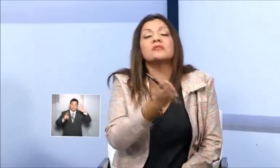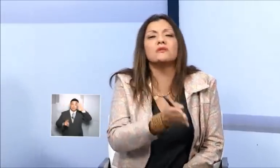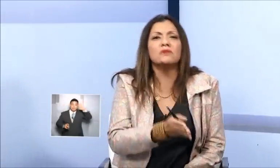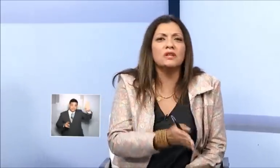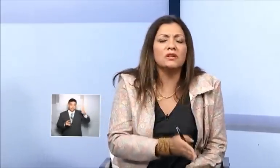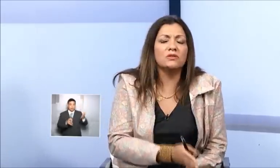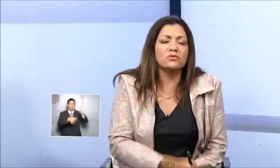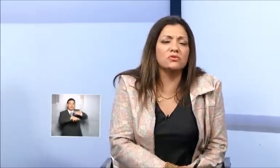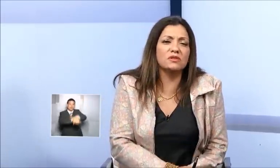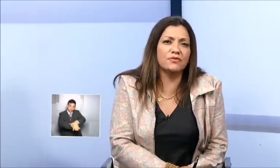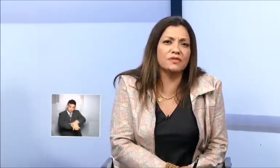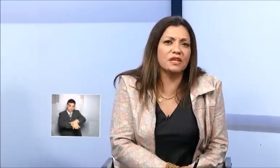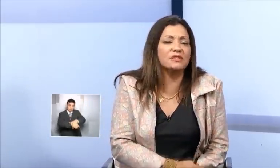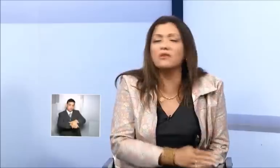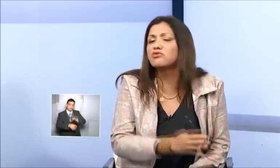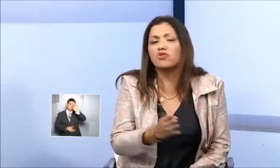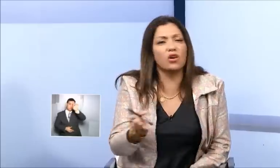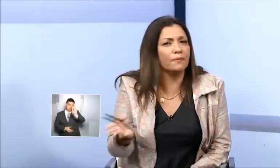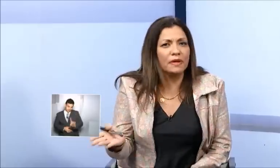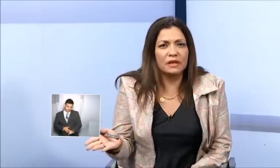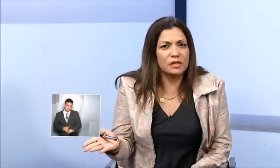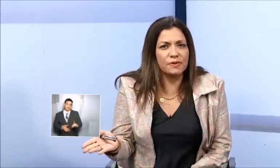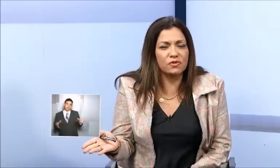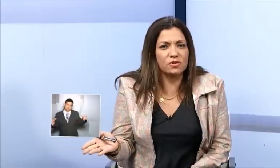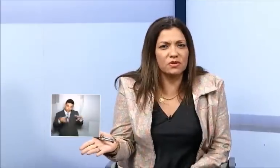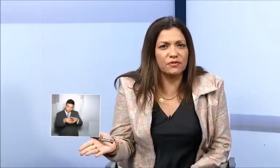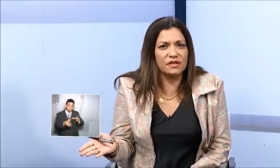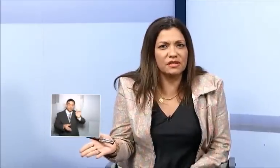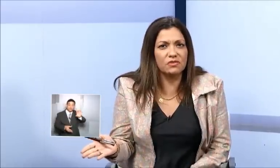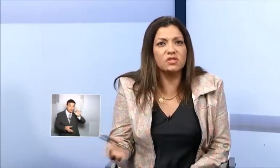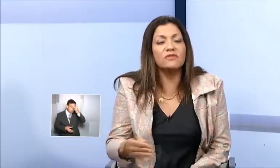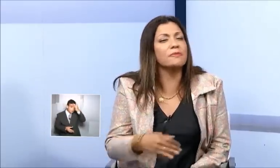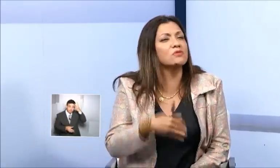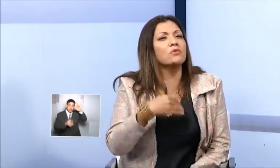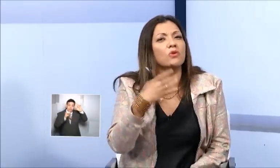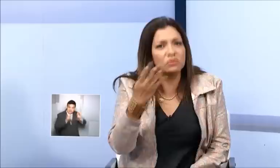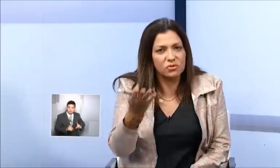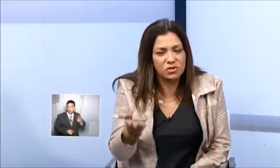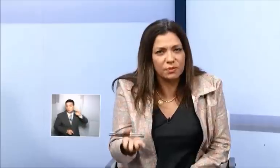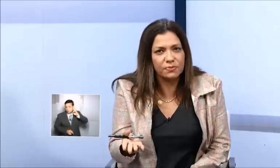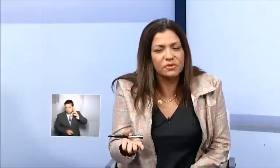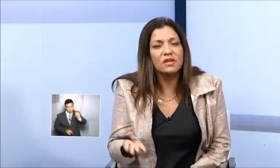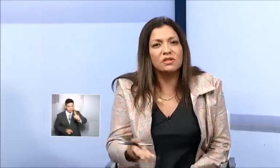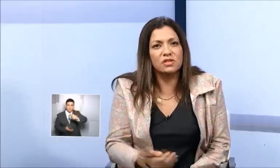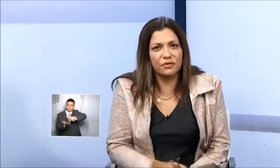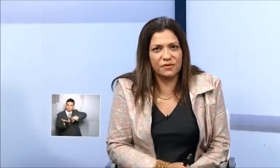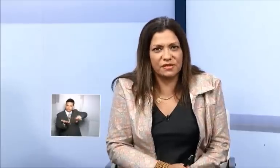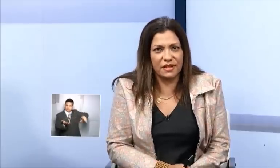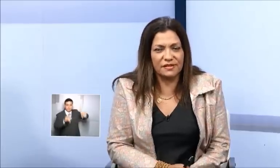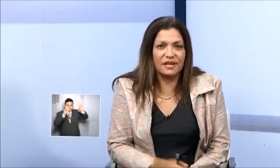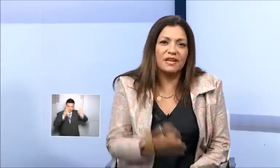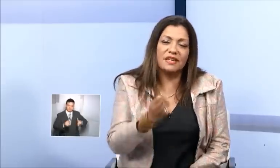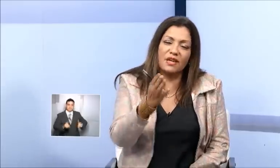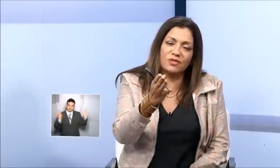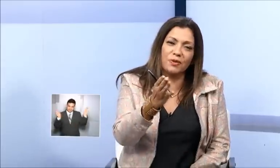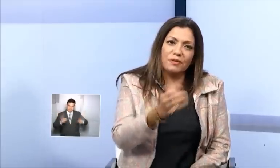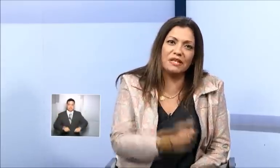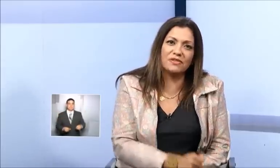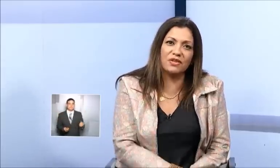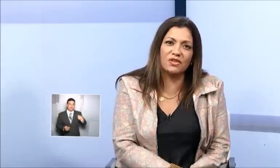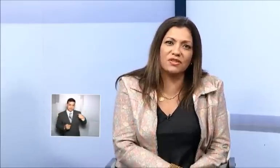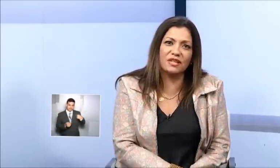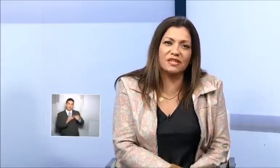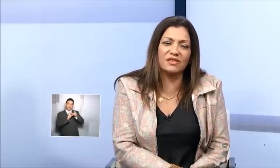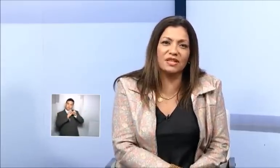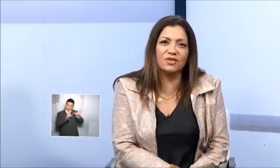a inclusão dos deficientes, não só das pessoas com deficiência auditiva, mas com outros tipos de deficiência. E eu